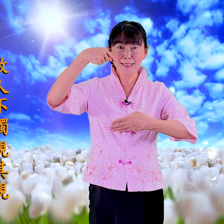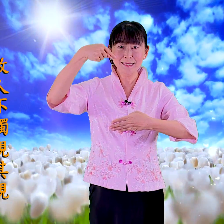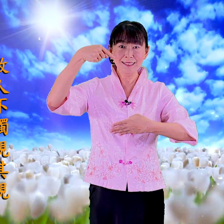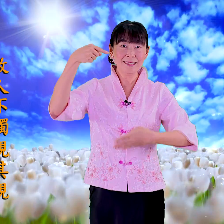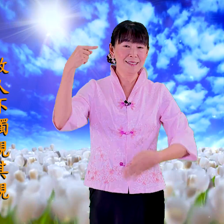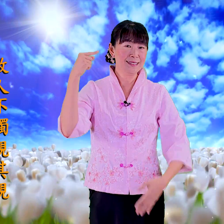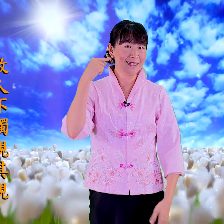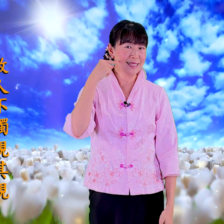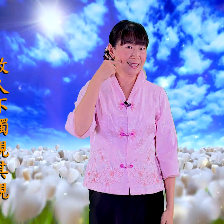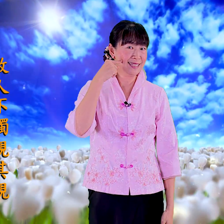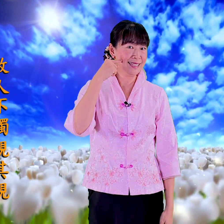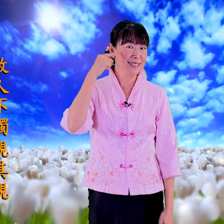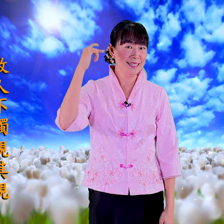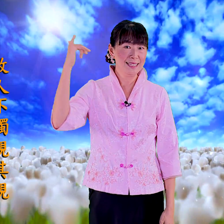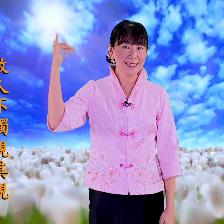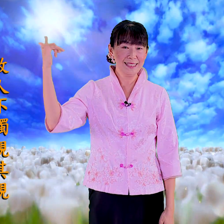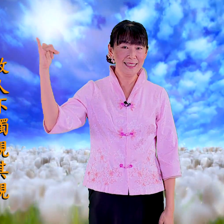其其